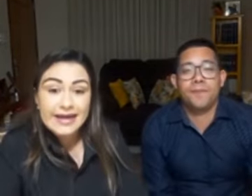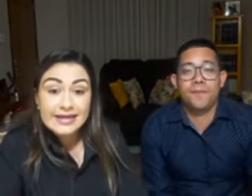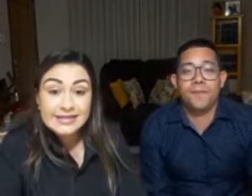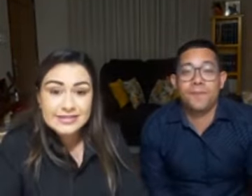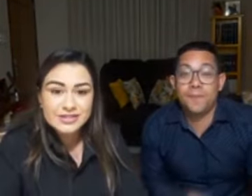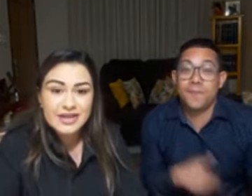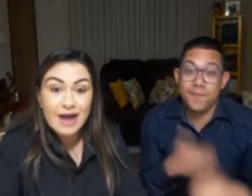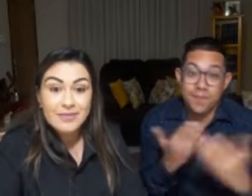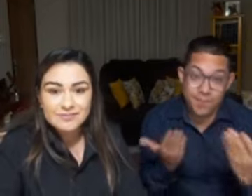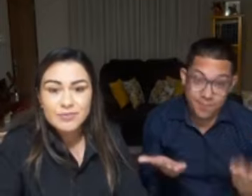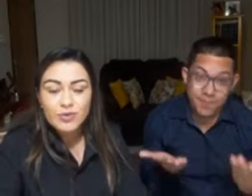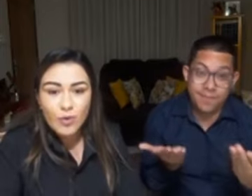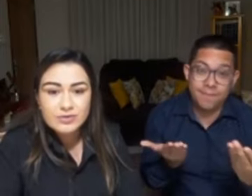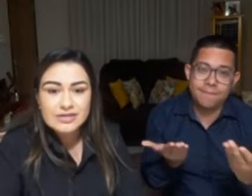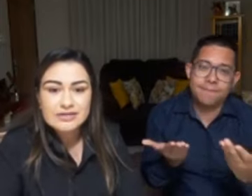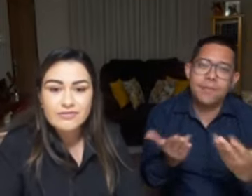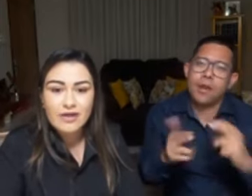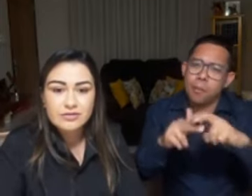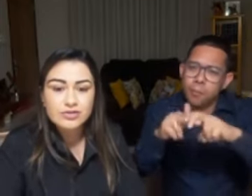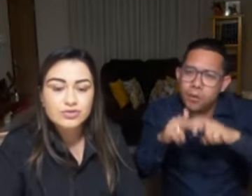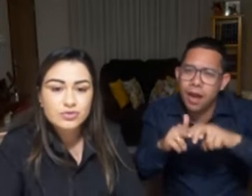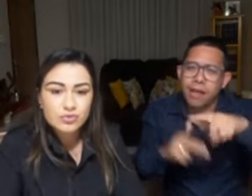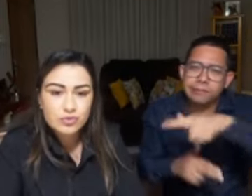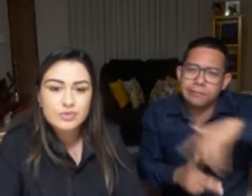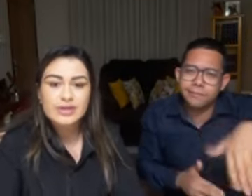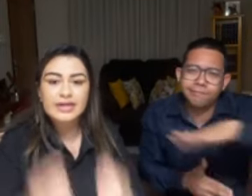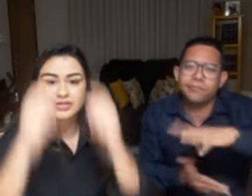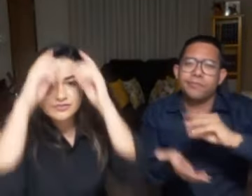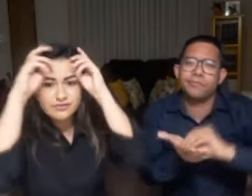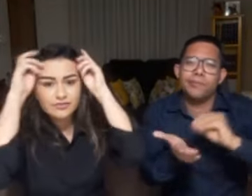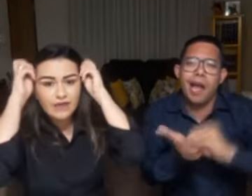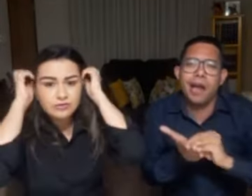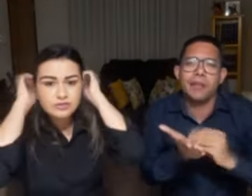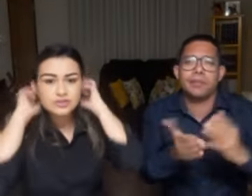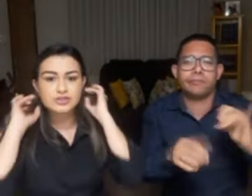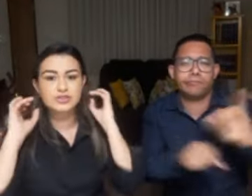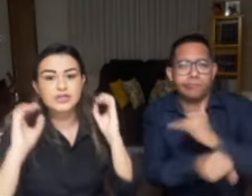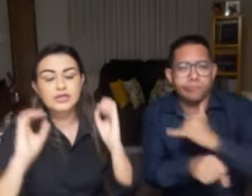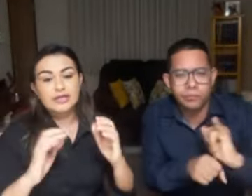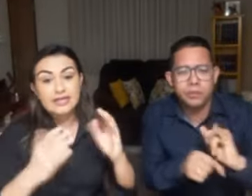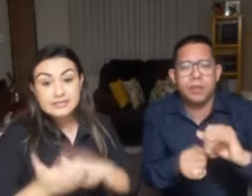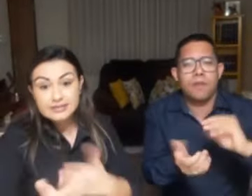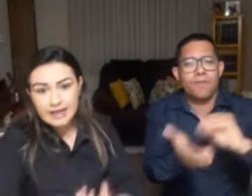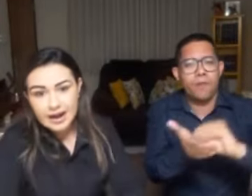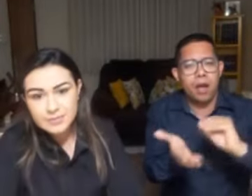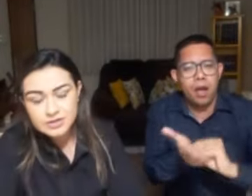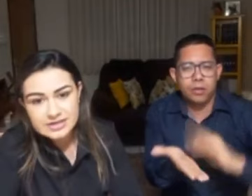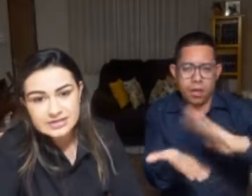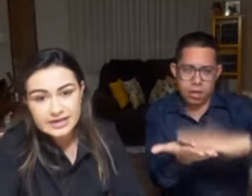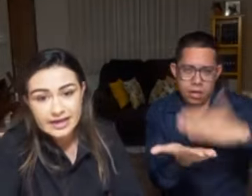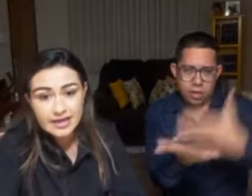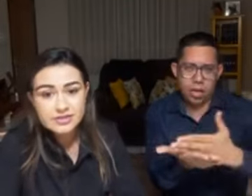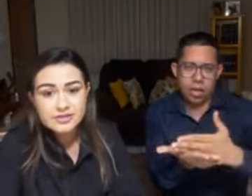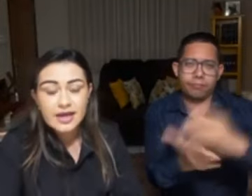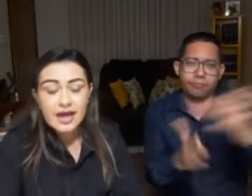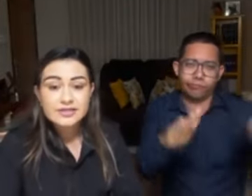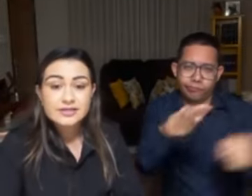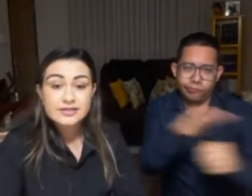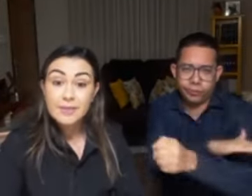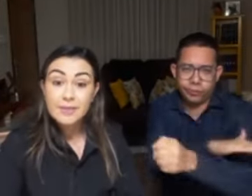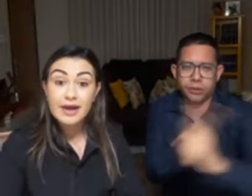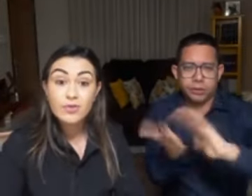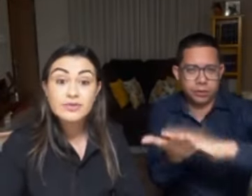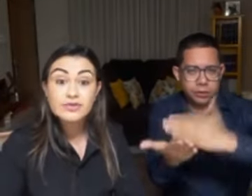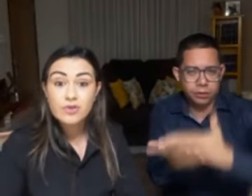E aí a gente acaba, por conta dessa falta de estrutura, né, de falta desse intérprete nas igrejas, a gente